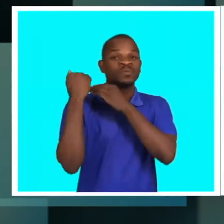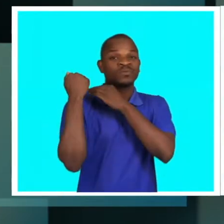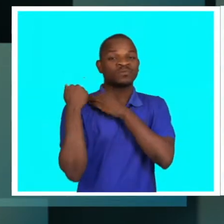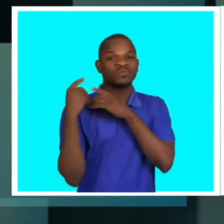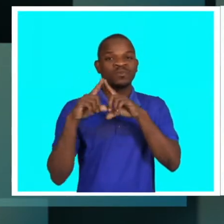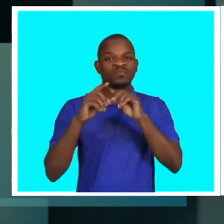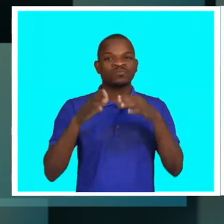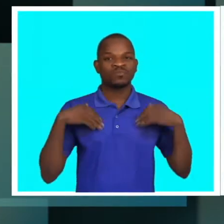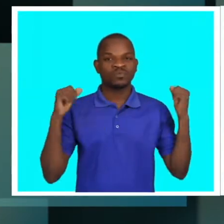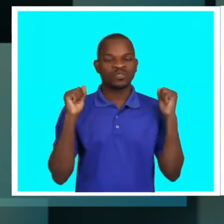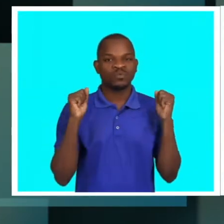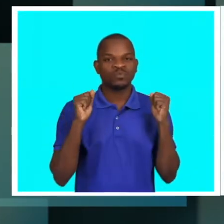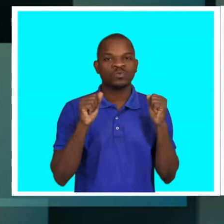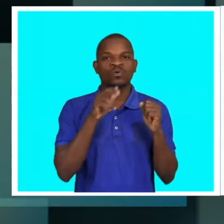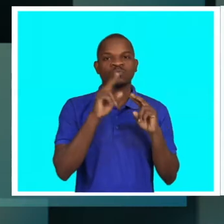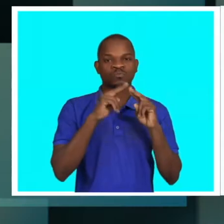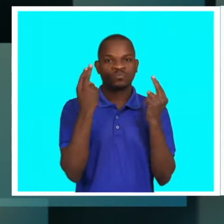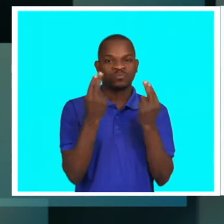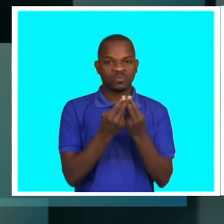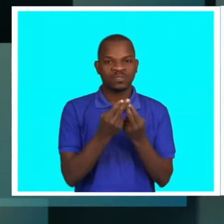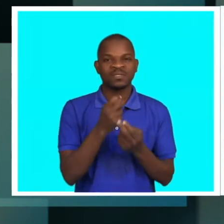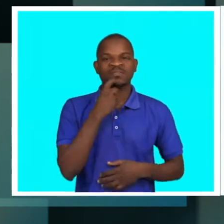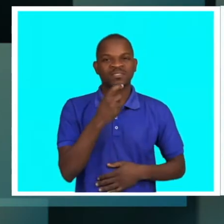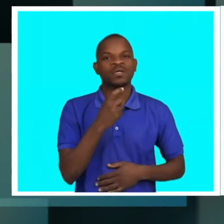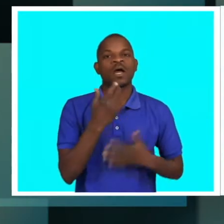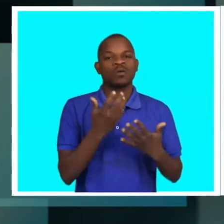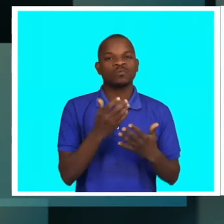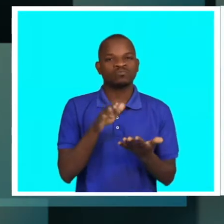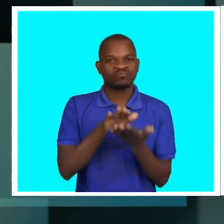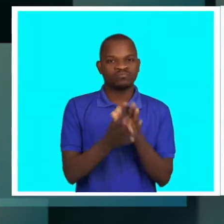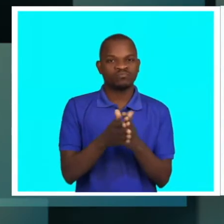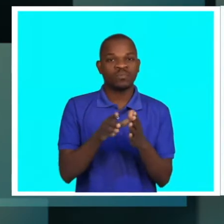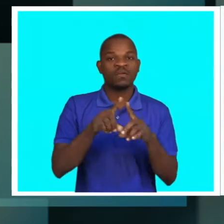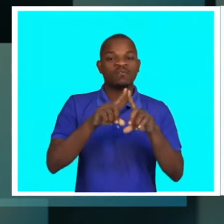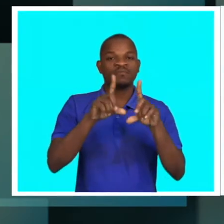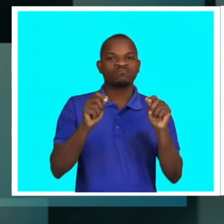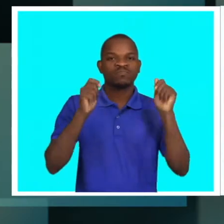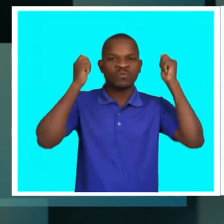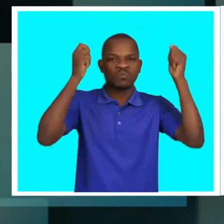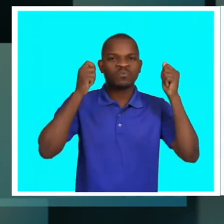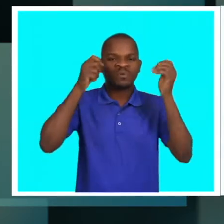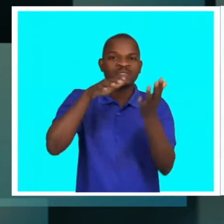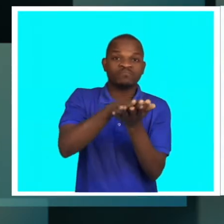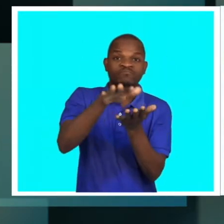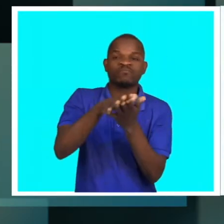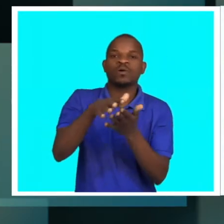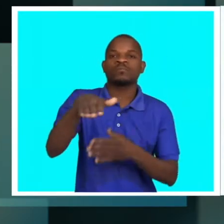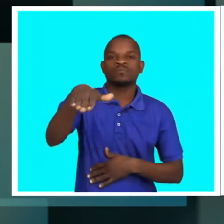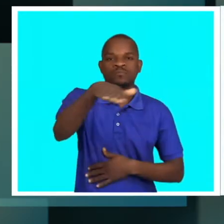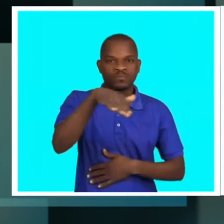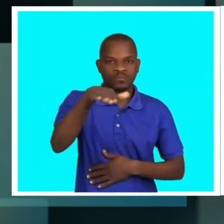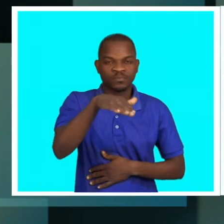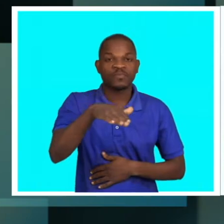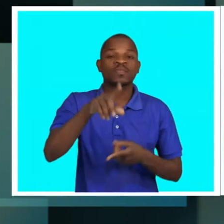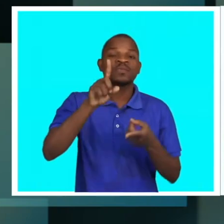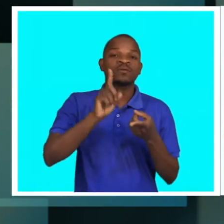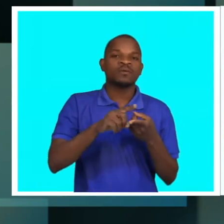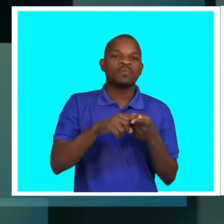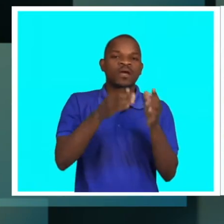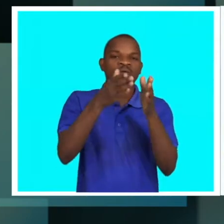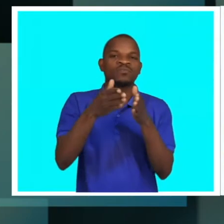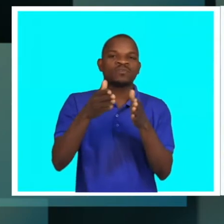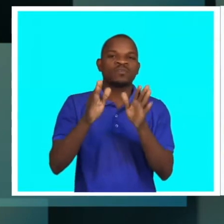O vereador para a saúde no município da Beira, Emiliano Matus, garantiu estar em curso campanhas de sensibilização às comunidades,